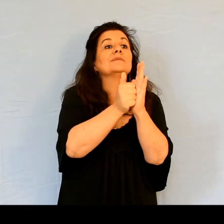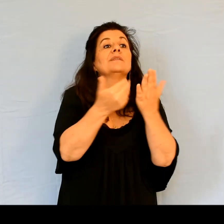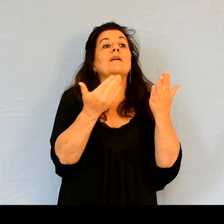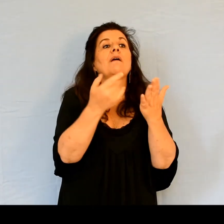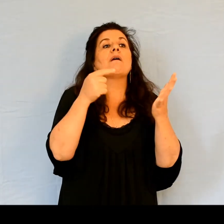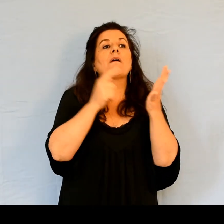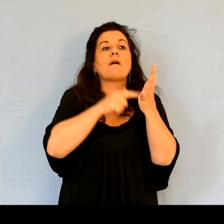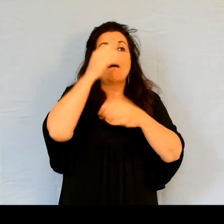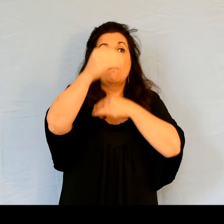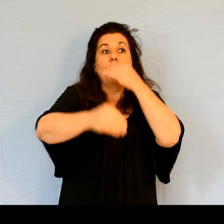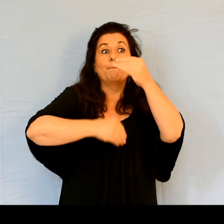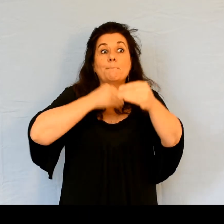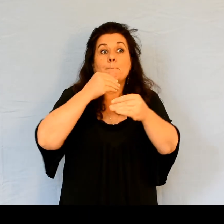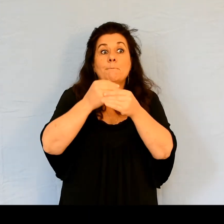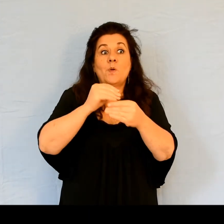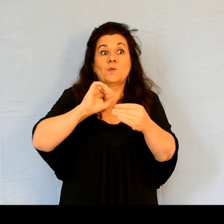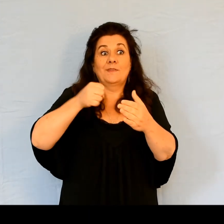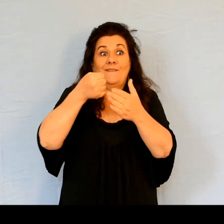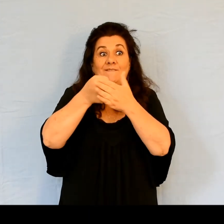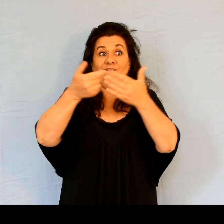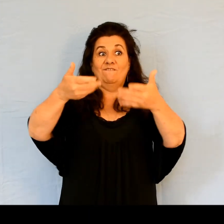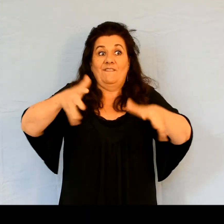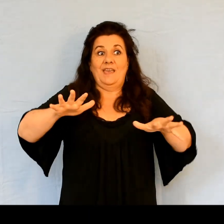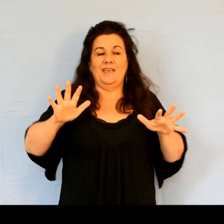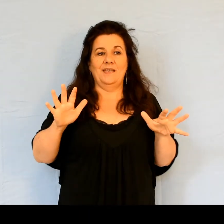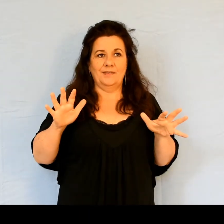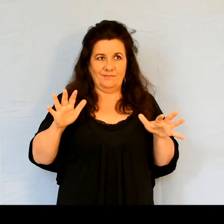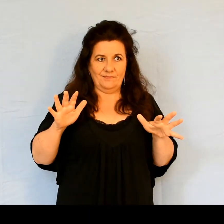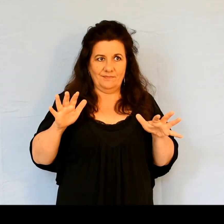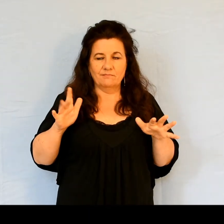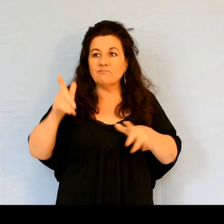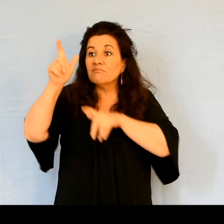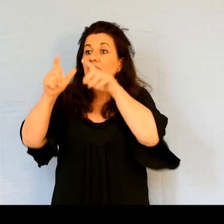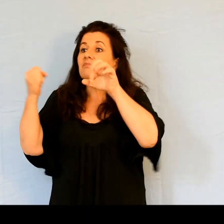Les moissonneurs, ce sont les anges.